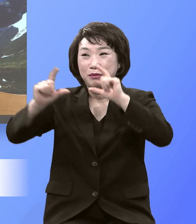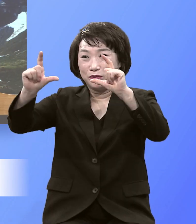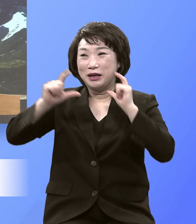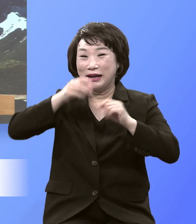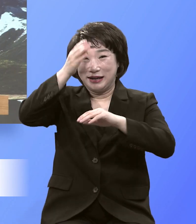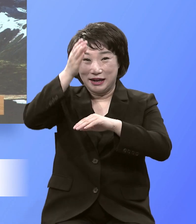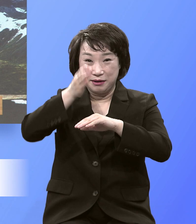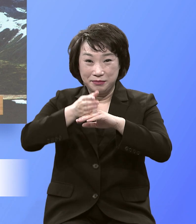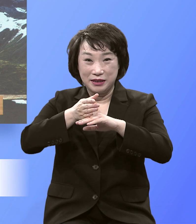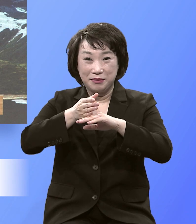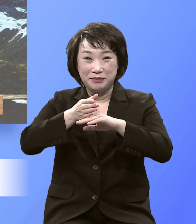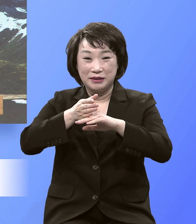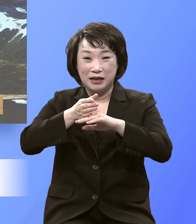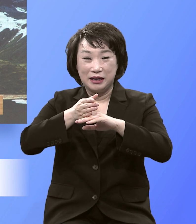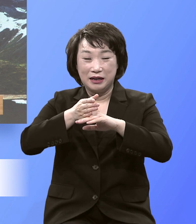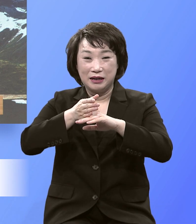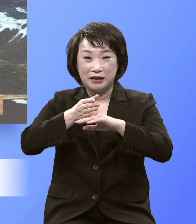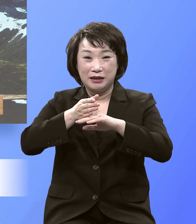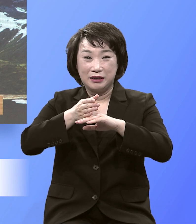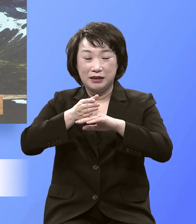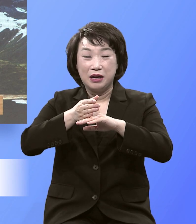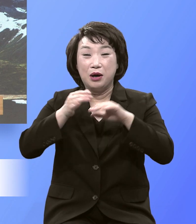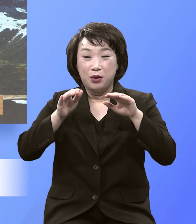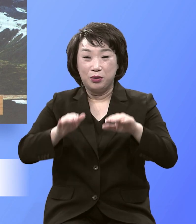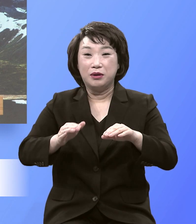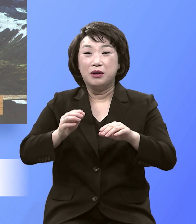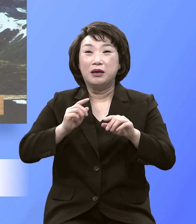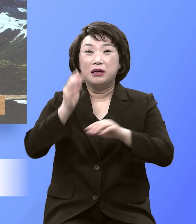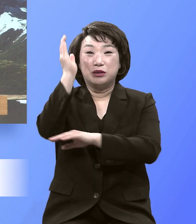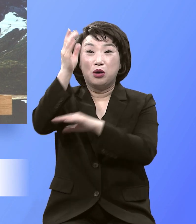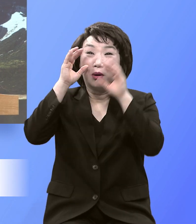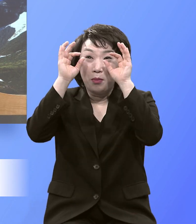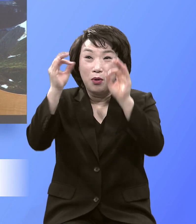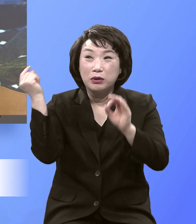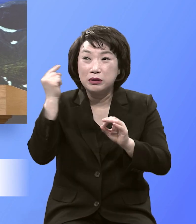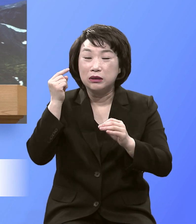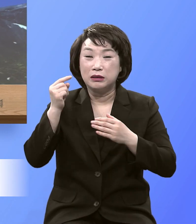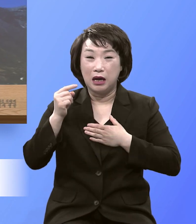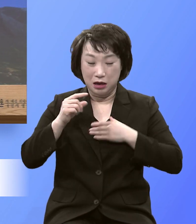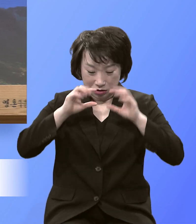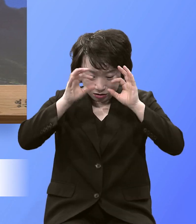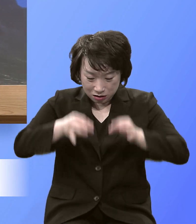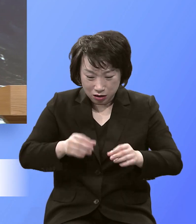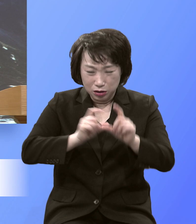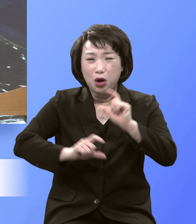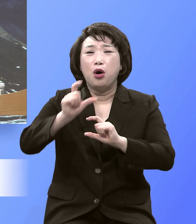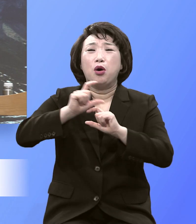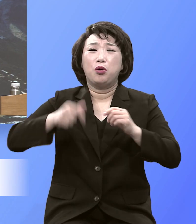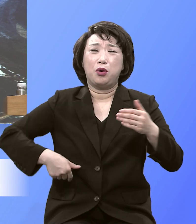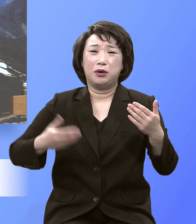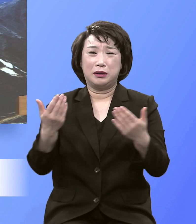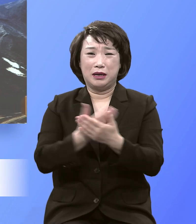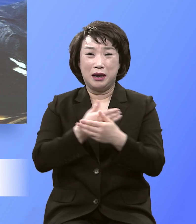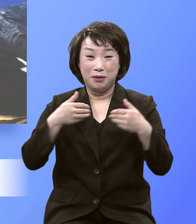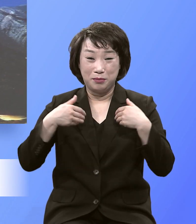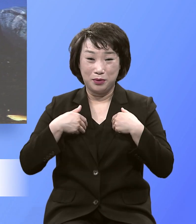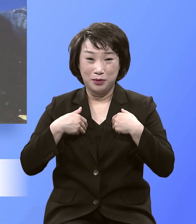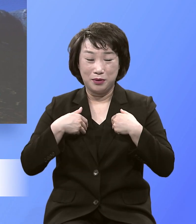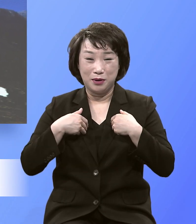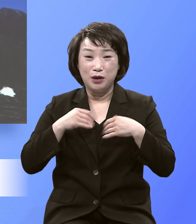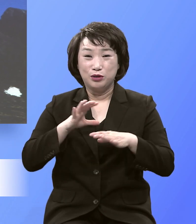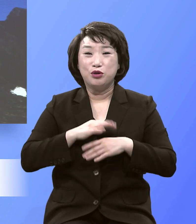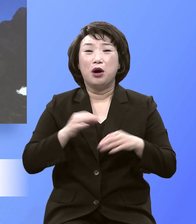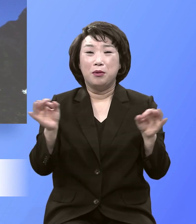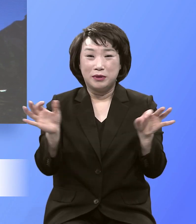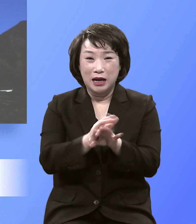주셔서 감사합니다. 오늘 말씀 들어보니 나는 더 회개해야 합니다.